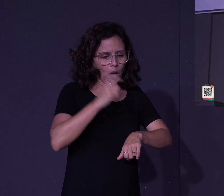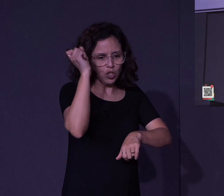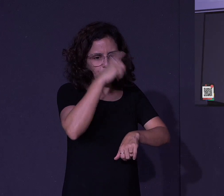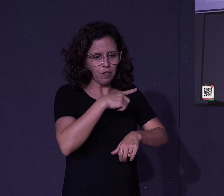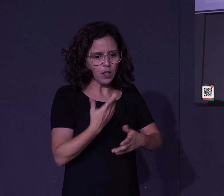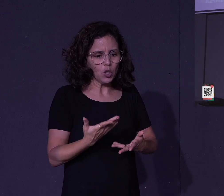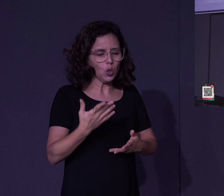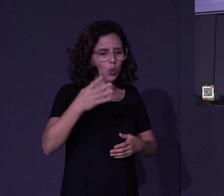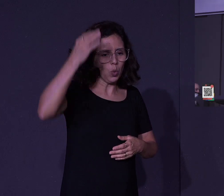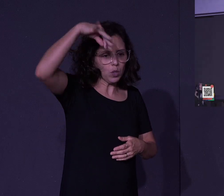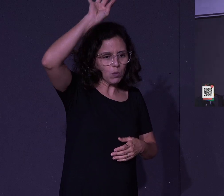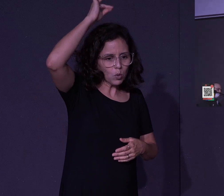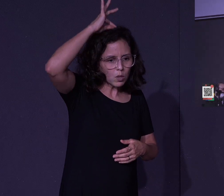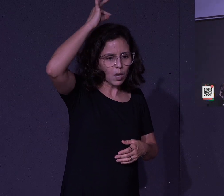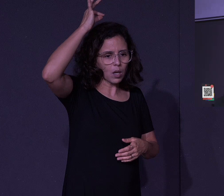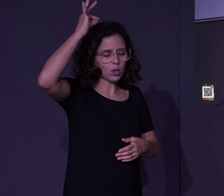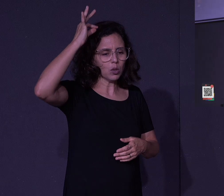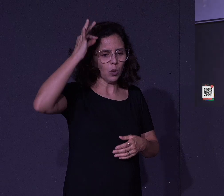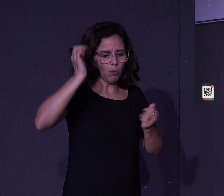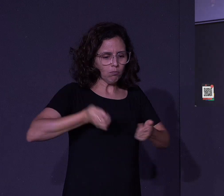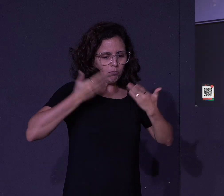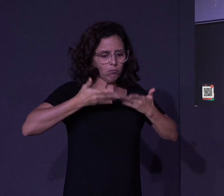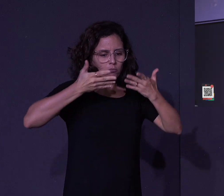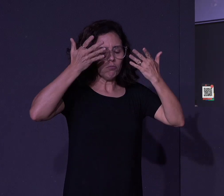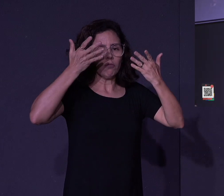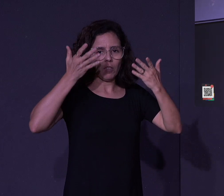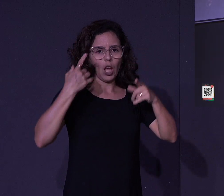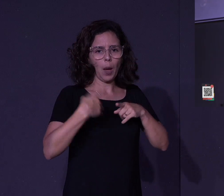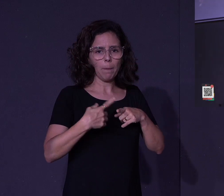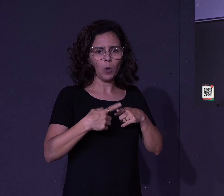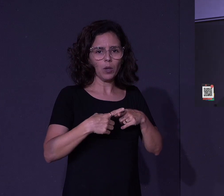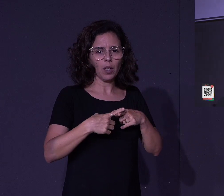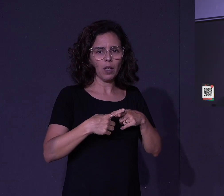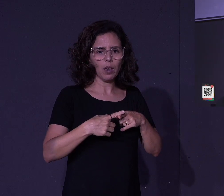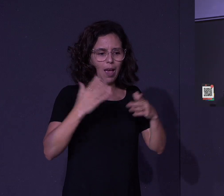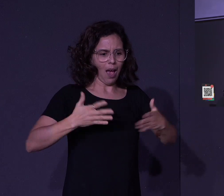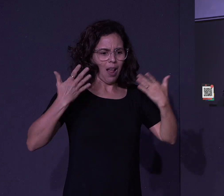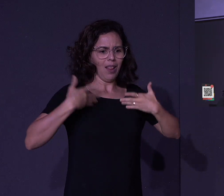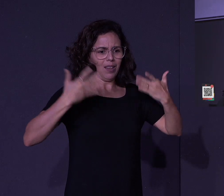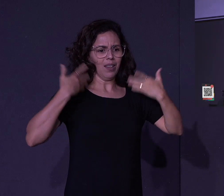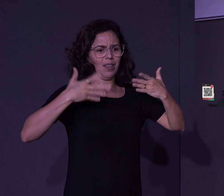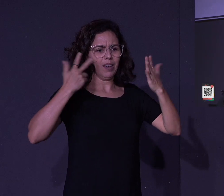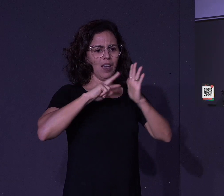não pode estar atrelada às circunstâncias. A alegria é fruto do Espírito. Gálatas capítulo 5, é fruto.